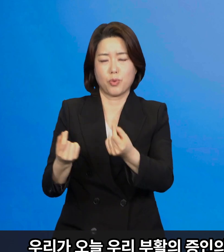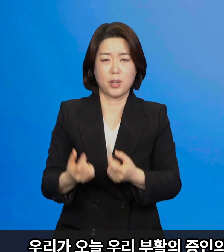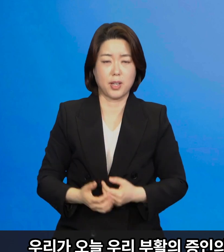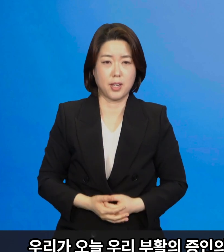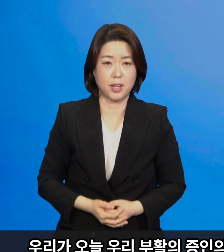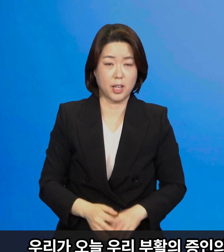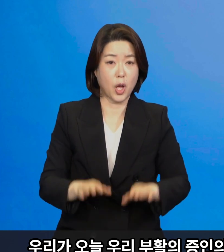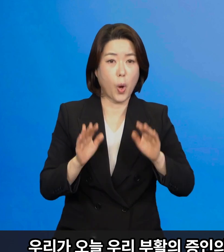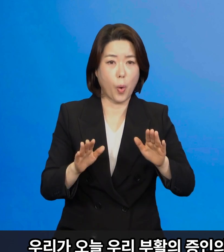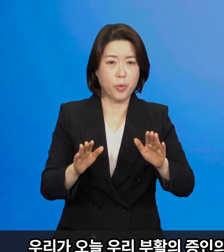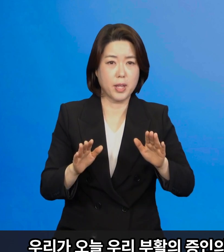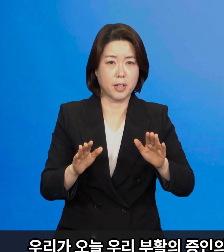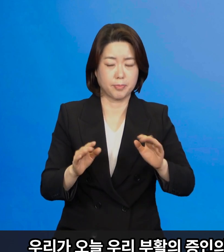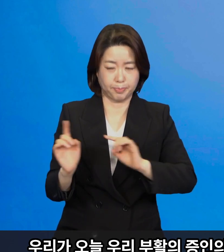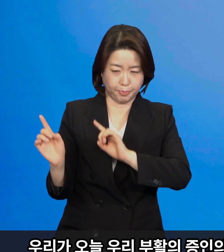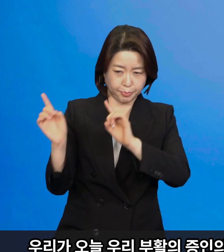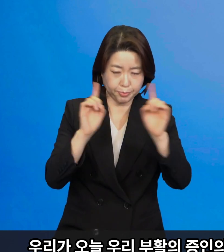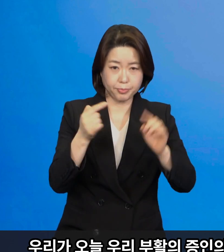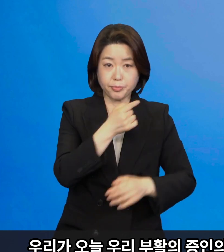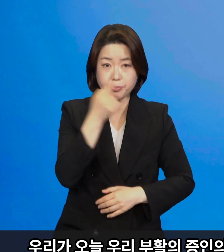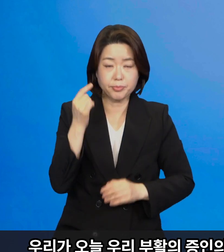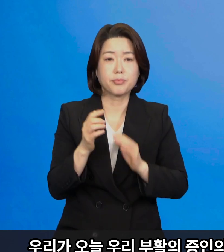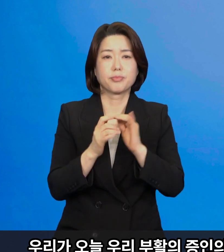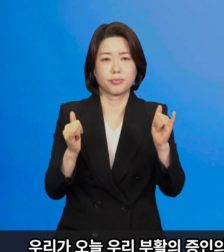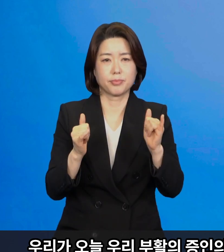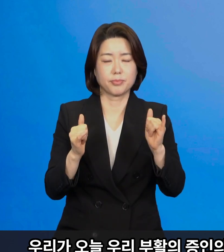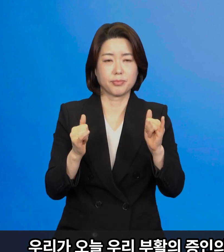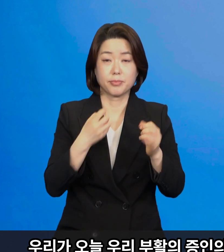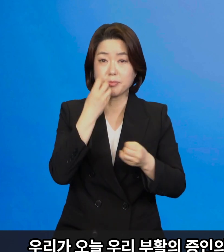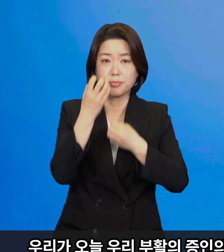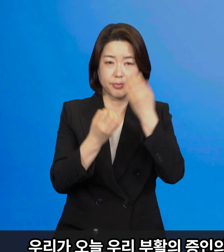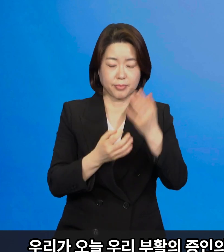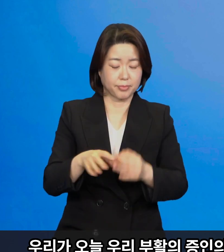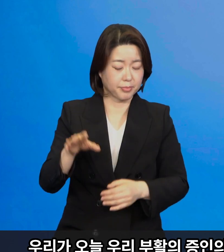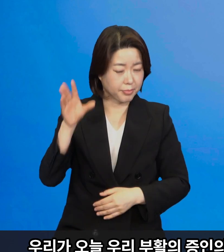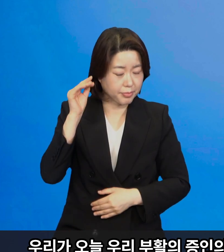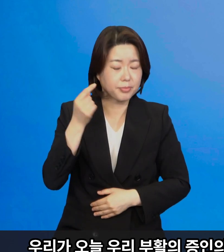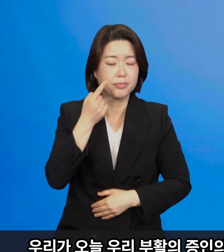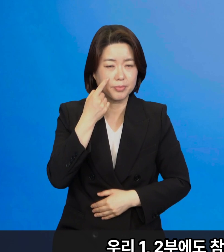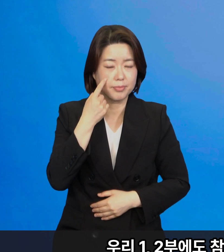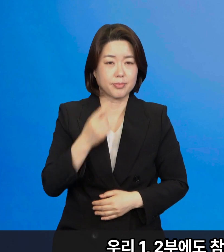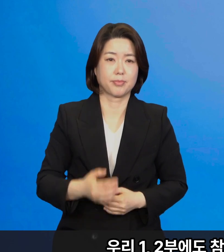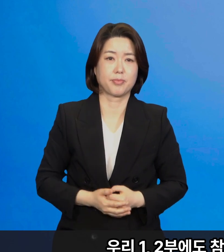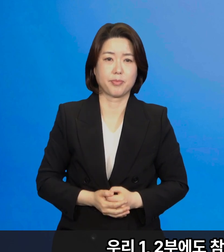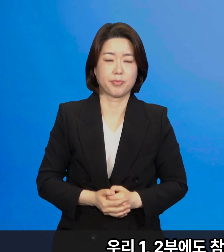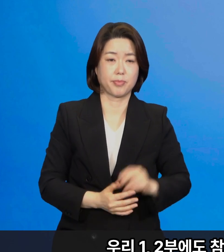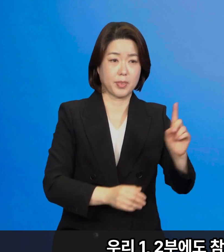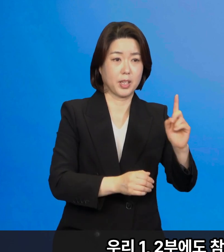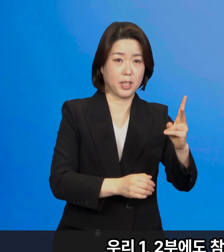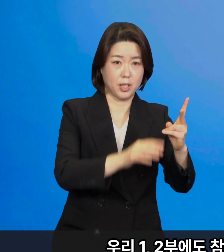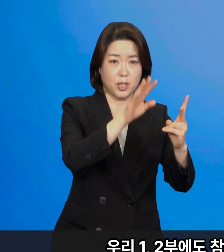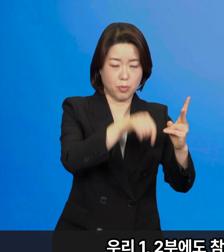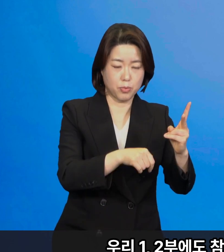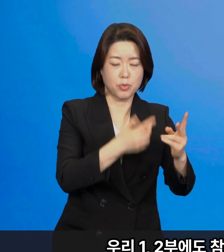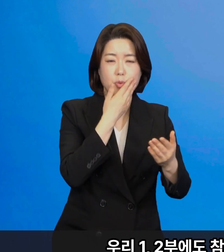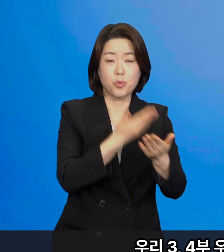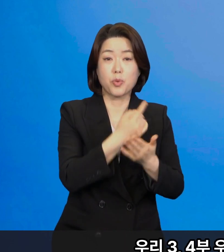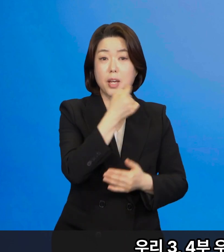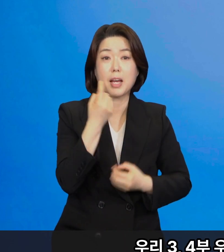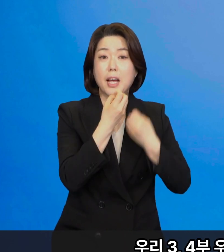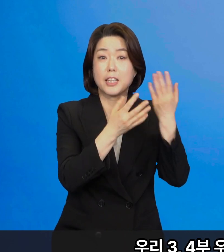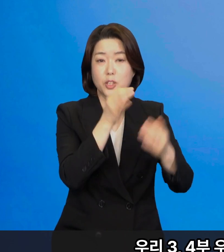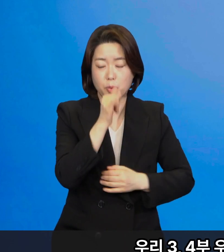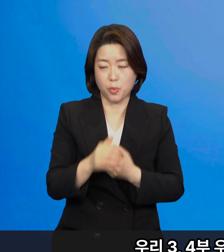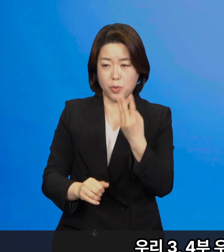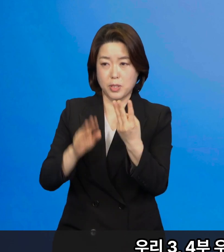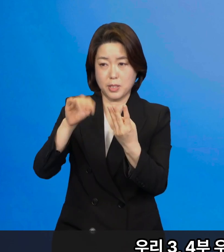우리가 오늘 우리 부활의 증인의 간증을 우리가 듣도록 하겠습니다. 우리 1, 2부에도 참 귀한 간증이 있으셨는데, 우리